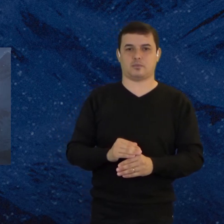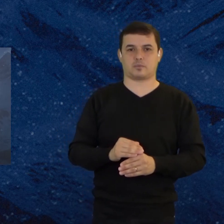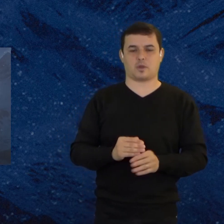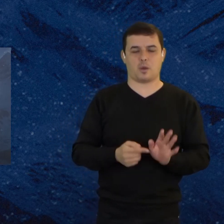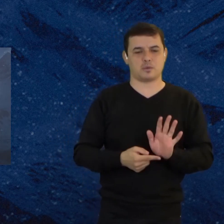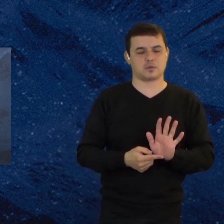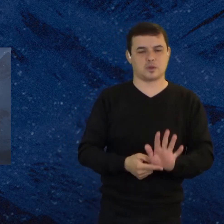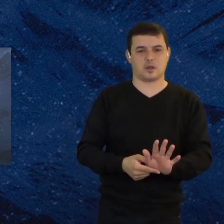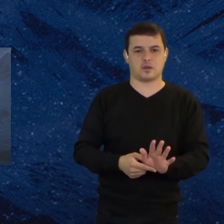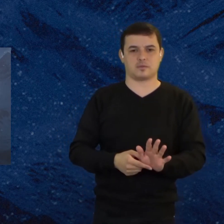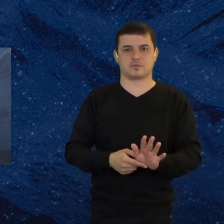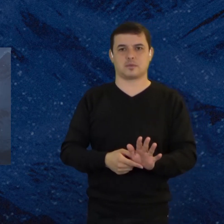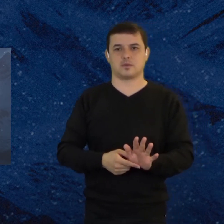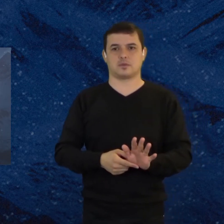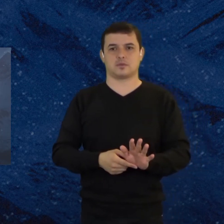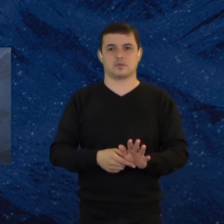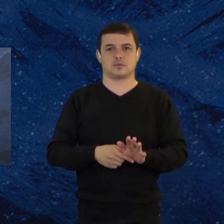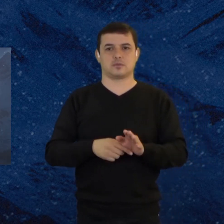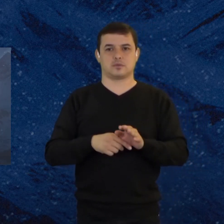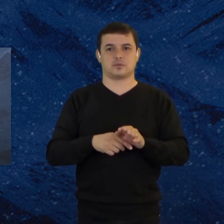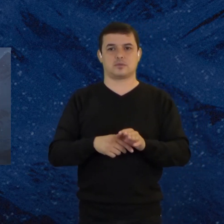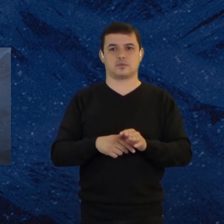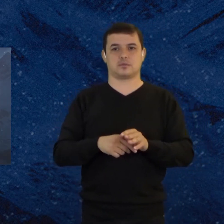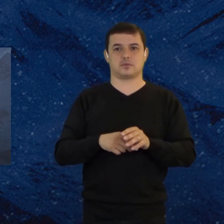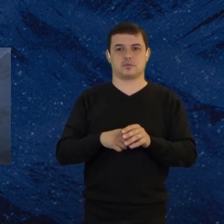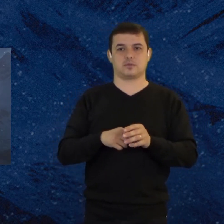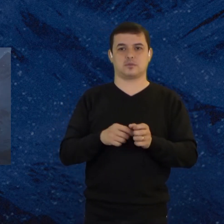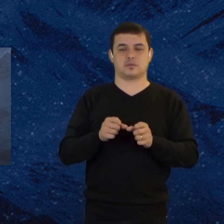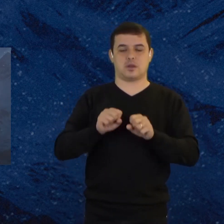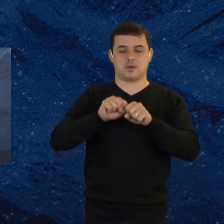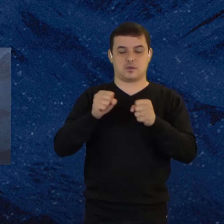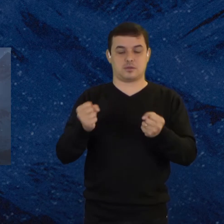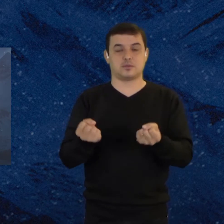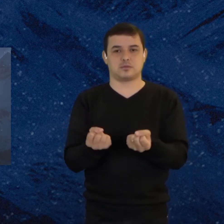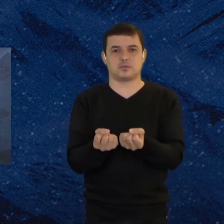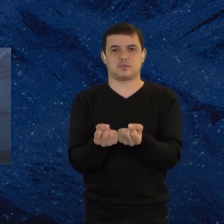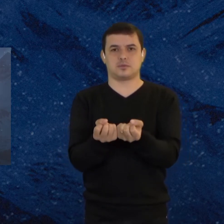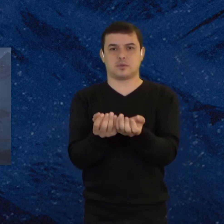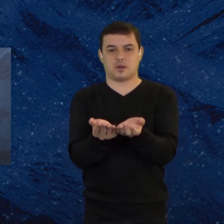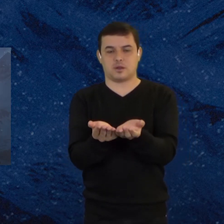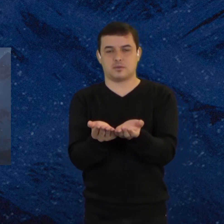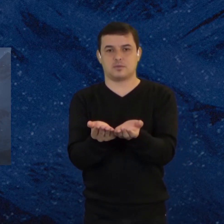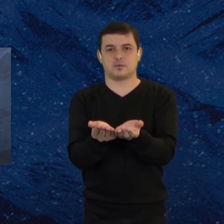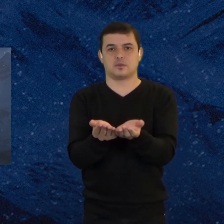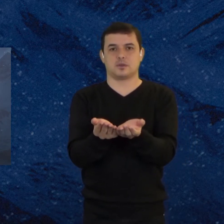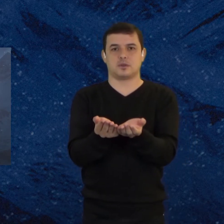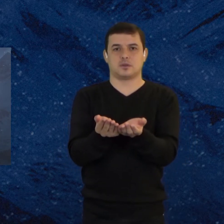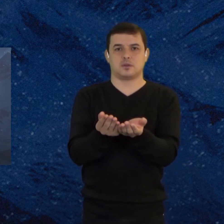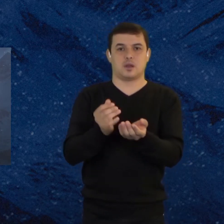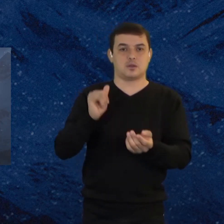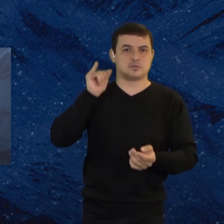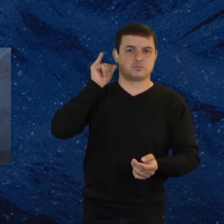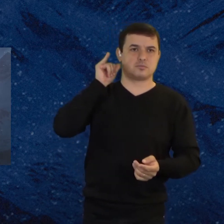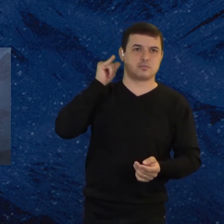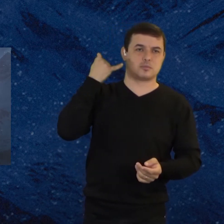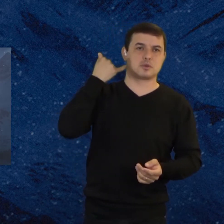de gado, gado miúdo ou ave, e o sacerdote, então,